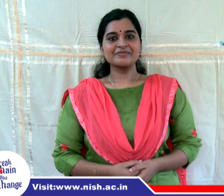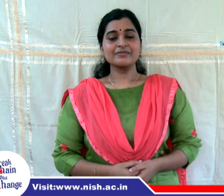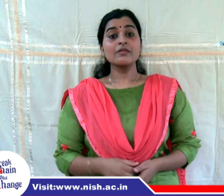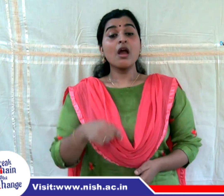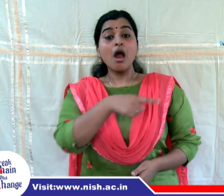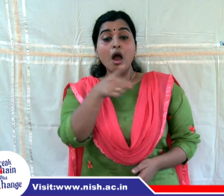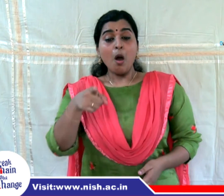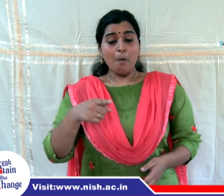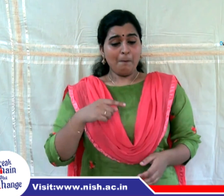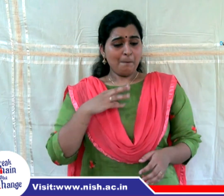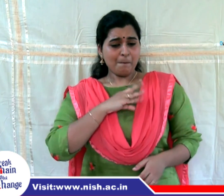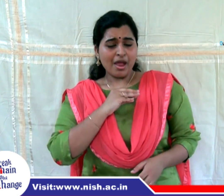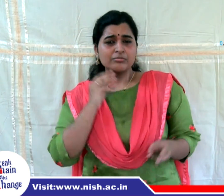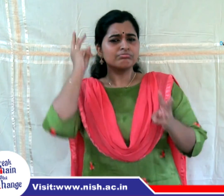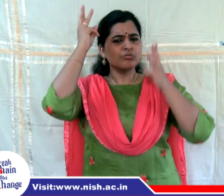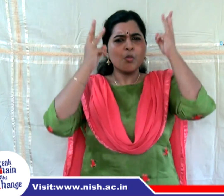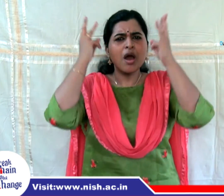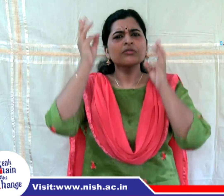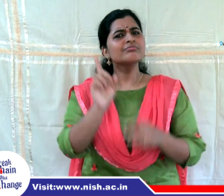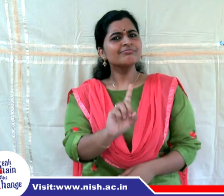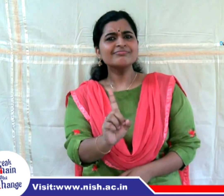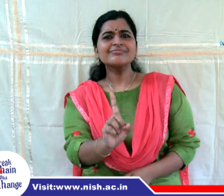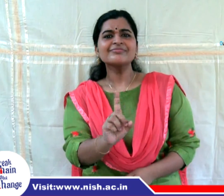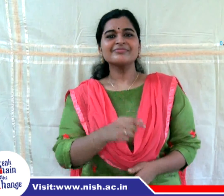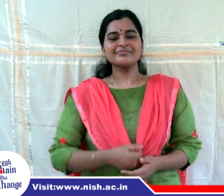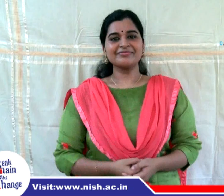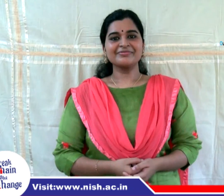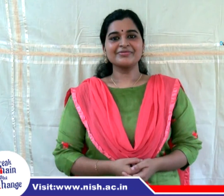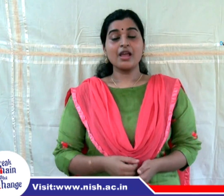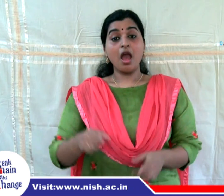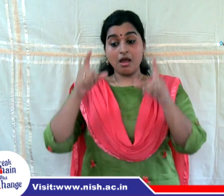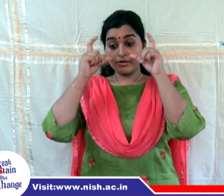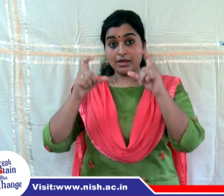ഭയവും ആശങ്കയും അല്ല വേണ്ടത്, ജാഗ്രതയോടെ പ്രവർത്തിക്കുകയാണ് വേണ്ടത്.